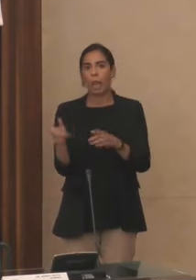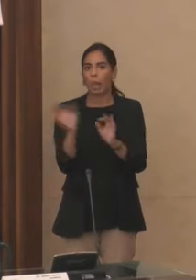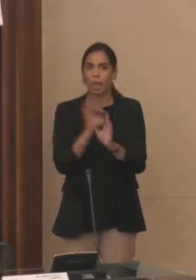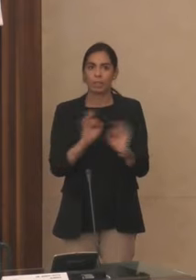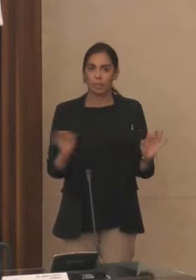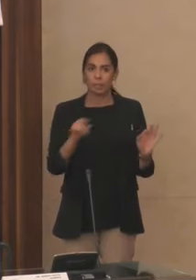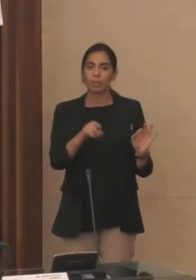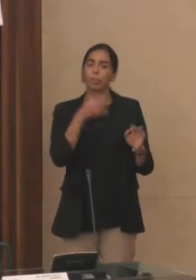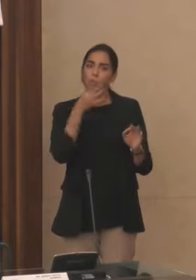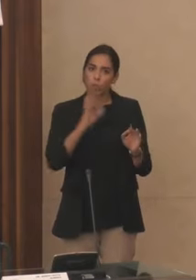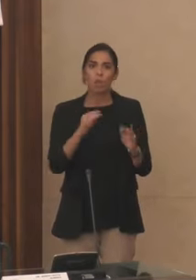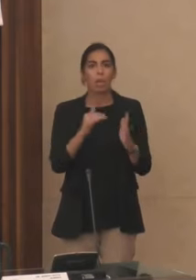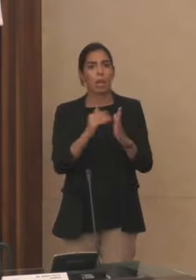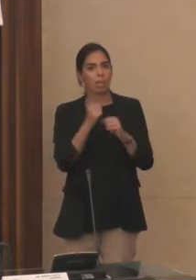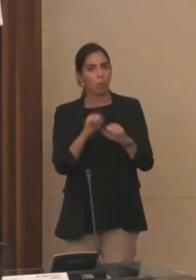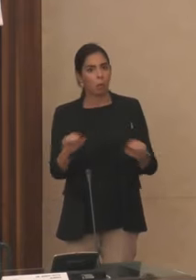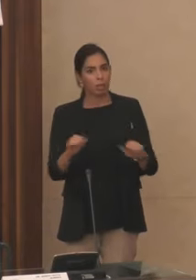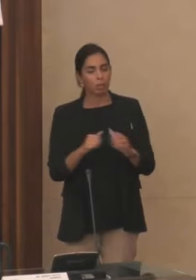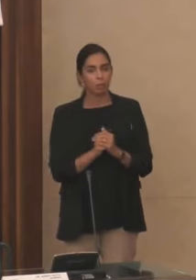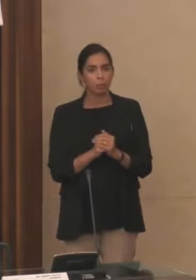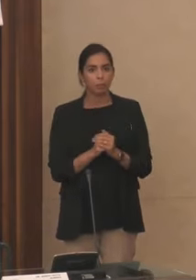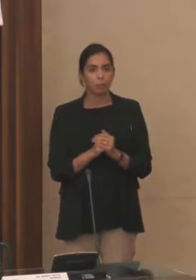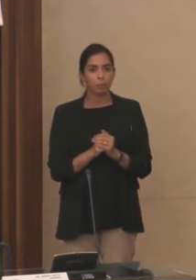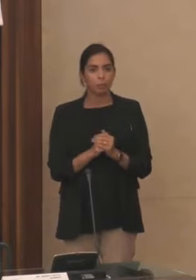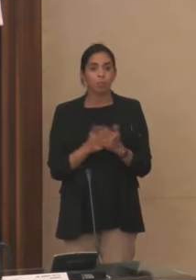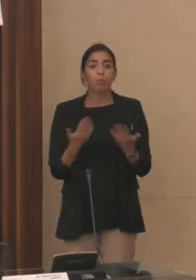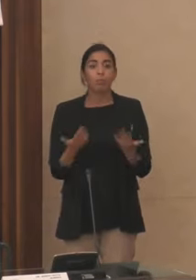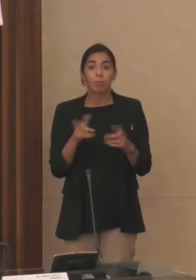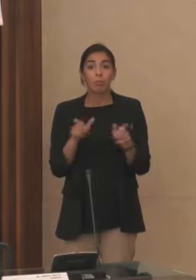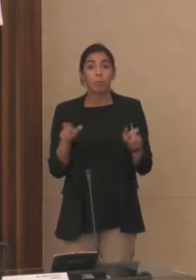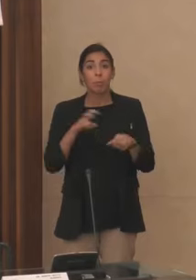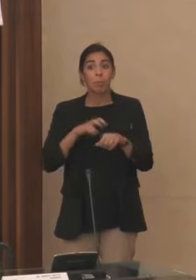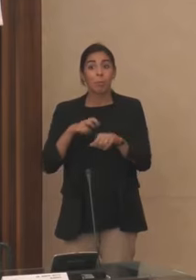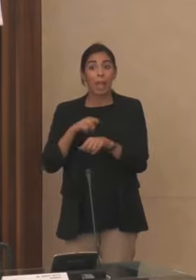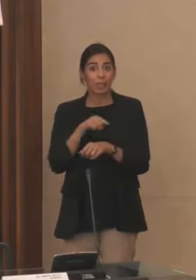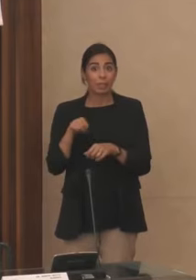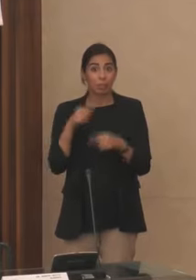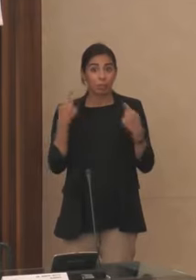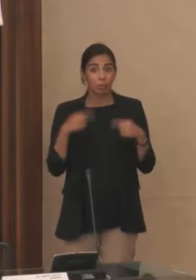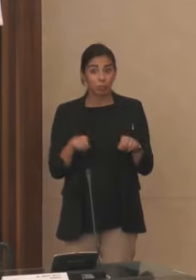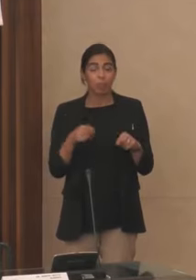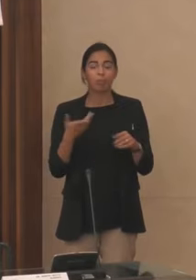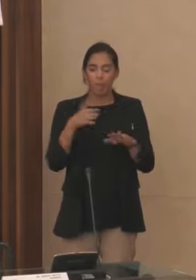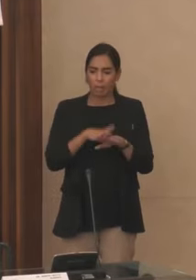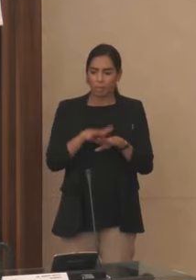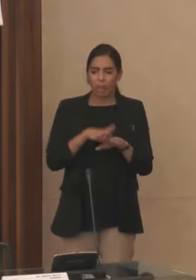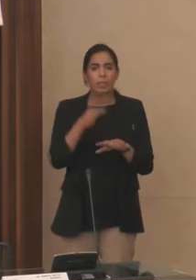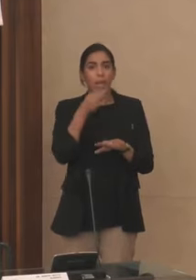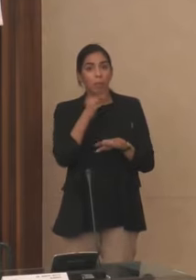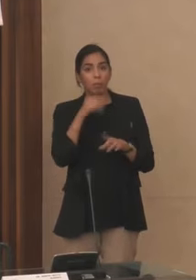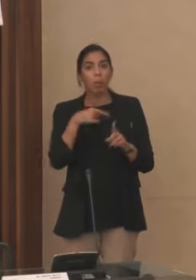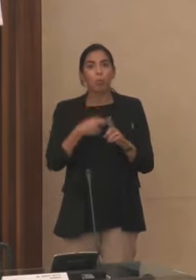Quindi giustamente la loro esperienza, la loro capacità e la loro conoscenza diretta,